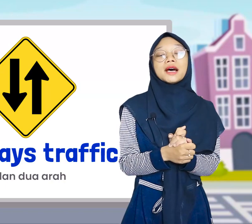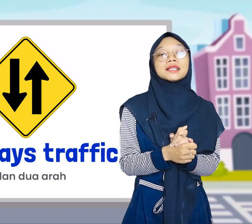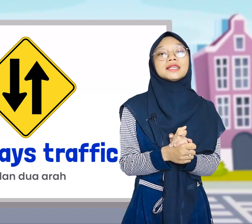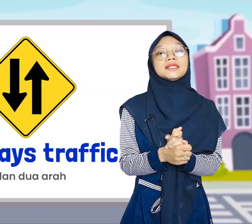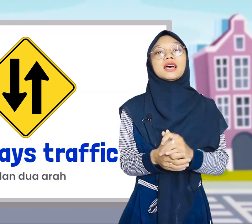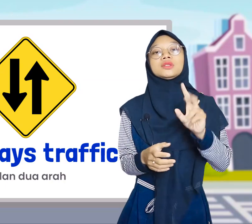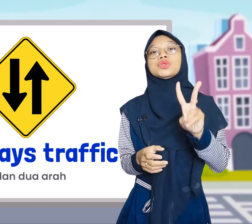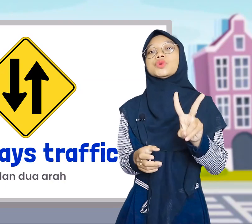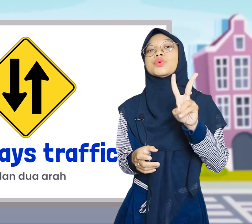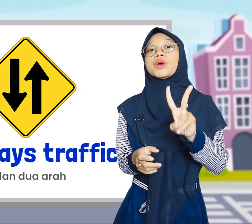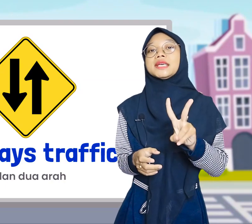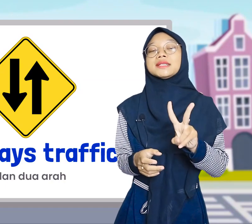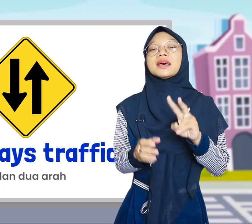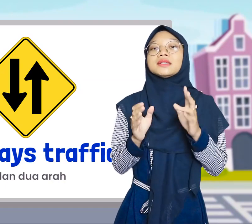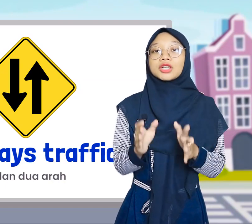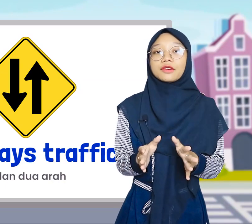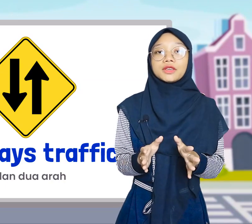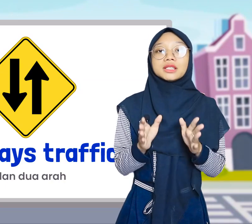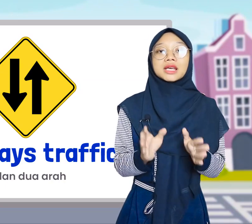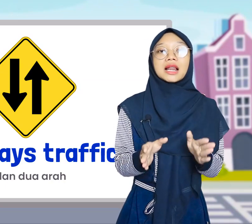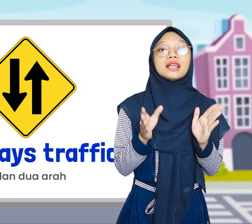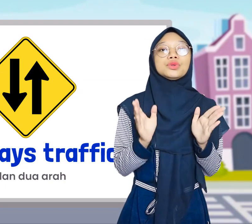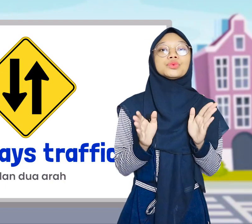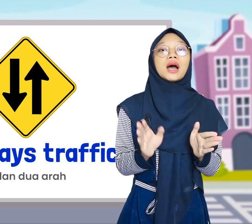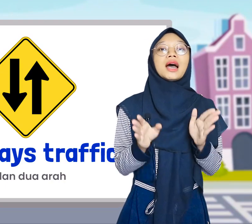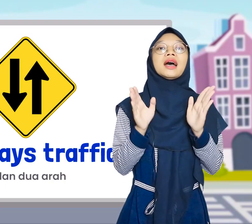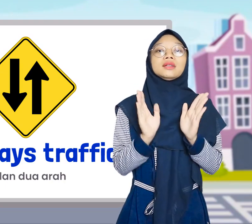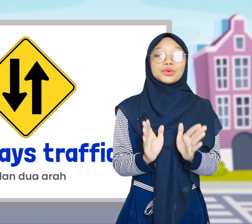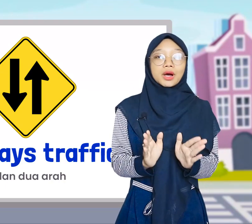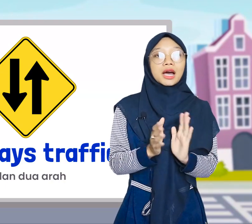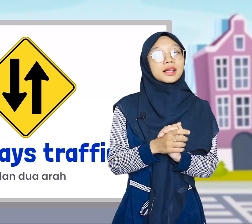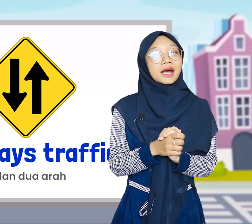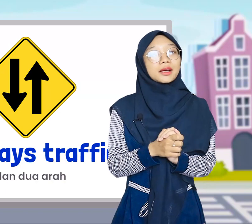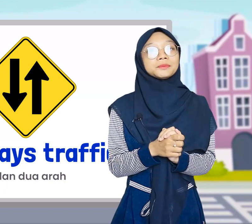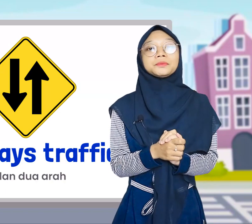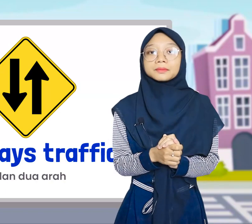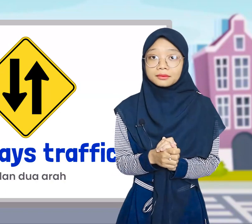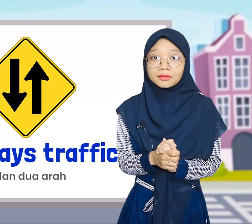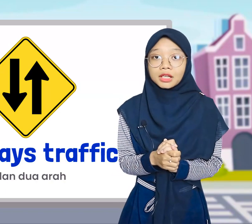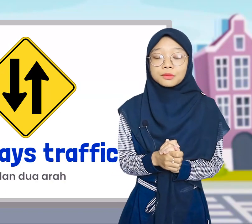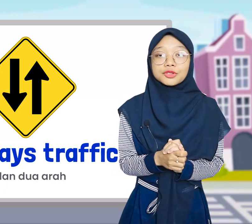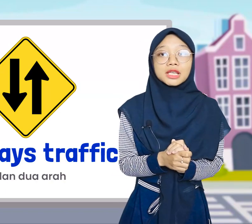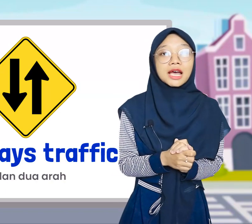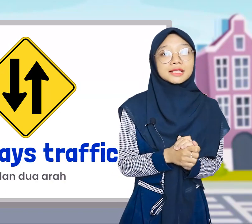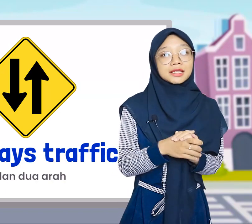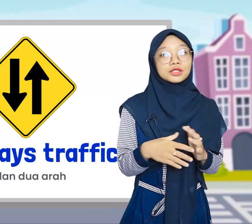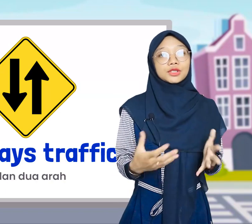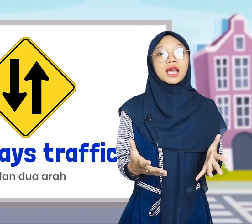bahasa Inggrisnya two ways traffic, jalan dua arah. Kemudian selanjutnya